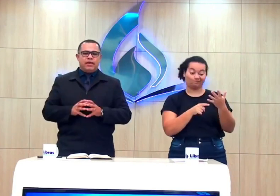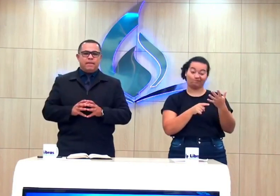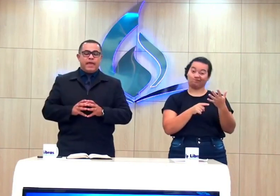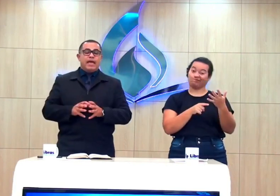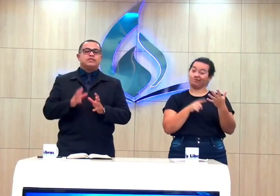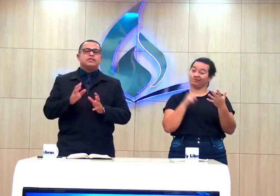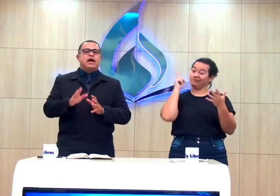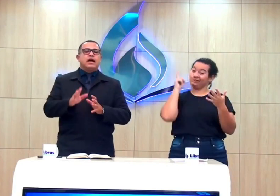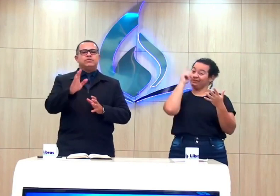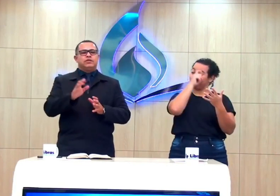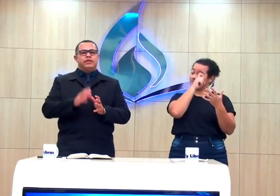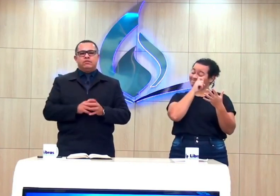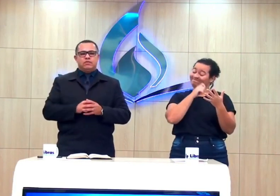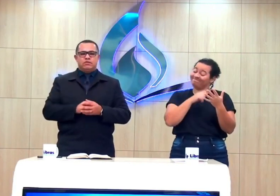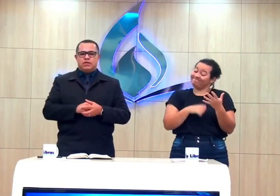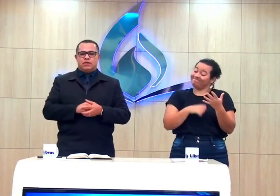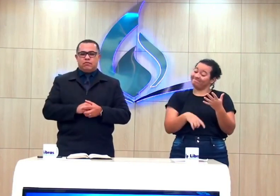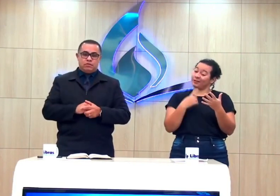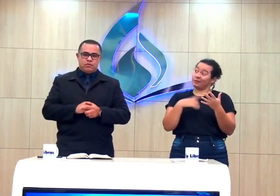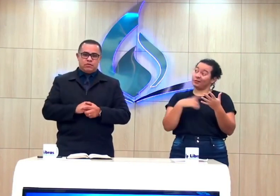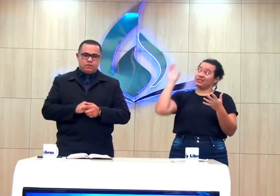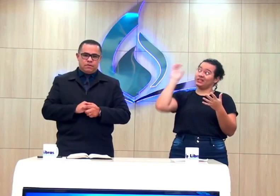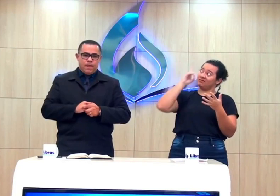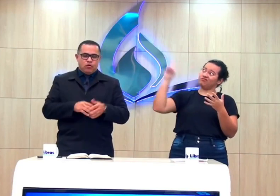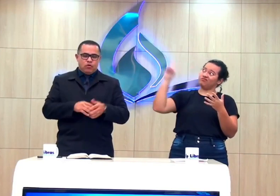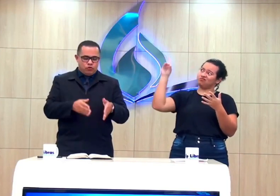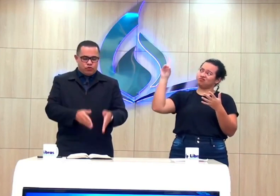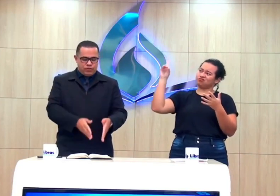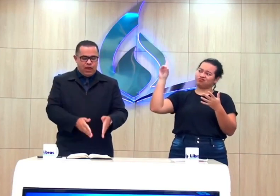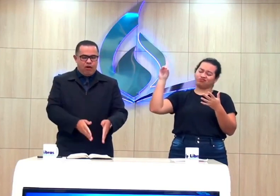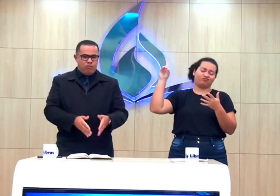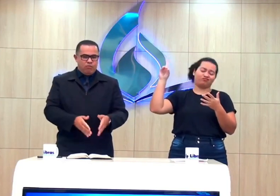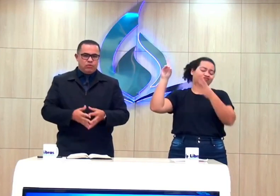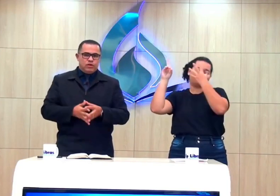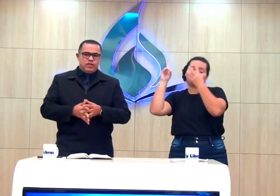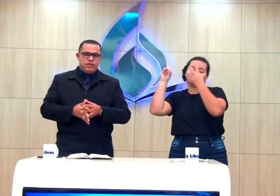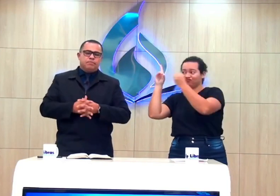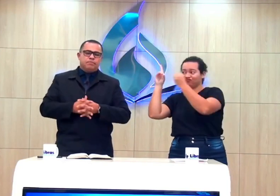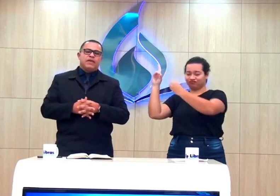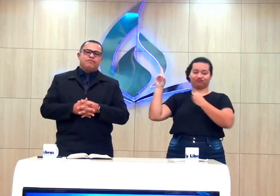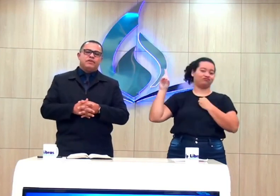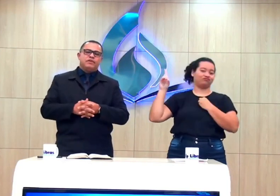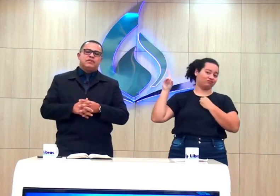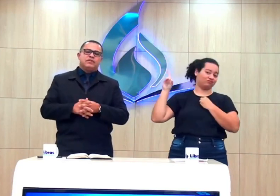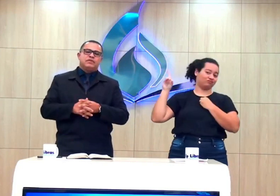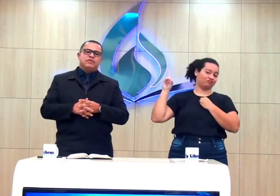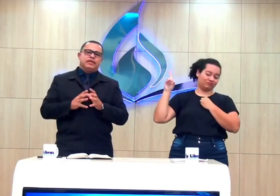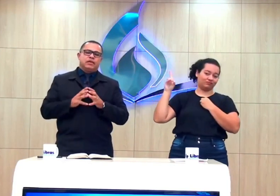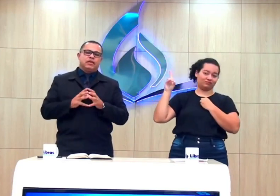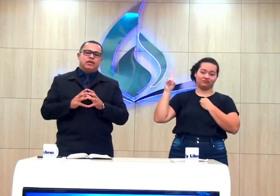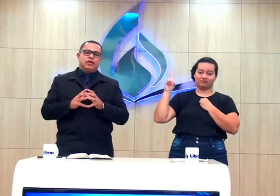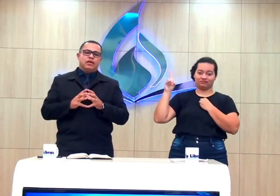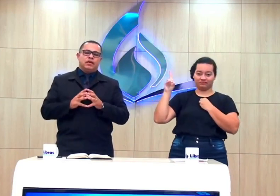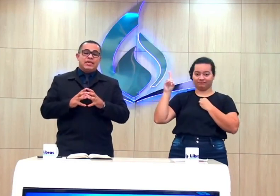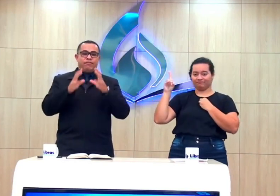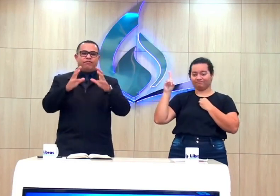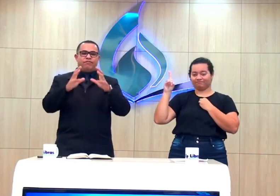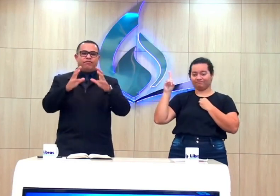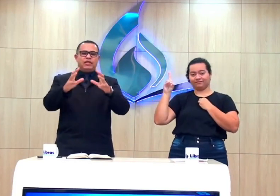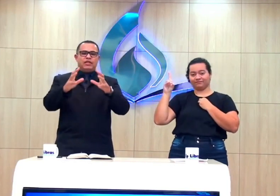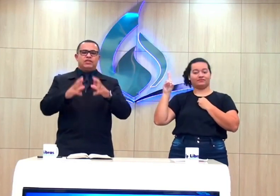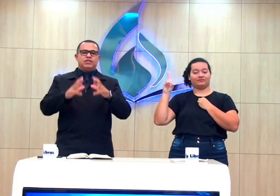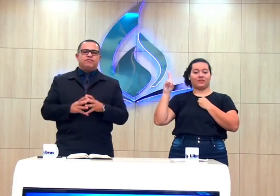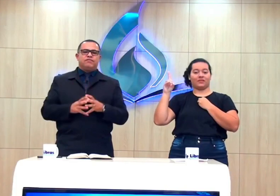anda bem, é sinal de que Deus não está conosco. O salmo que Davi está dizendo aqui, e